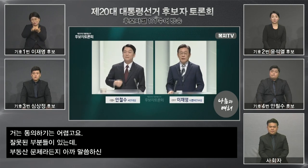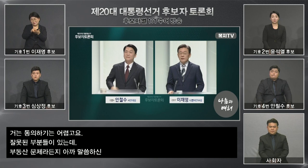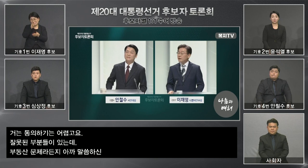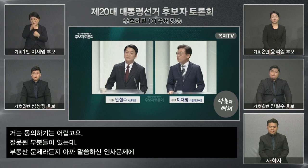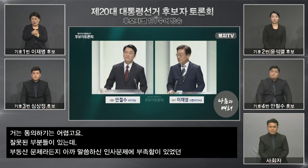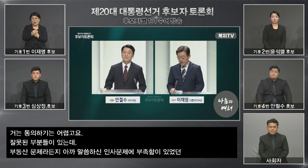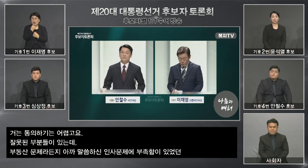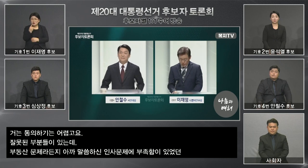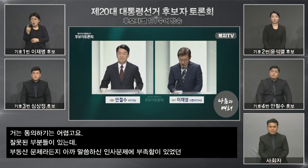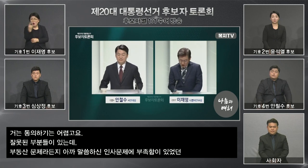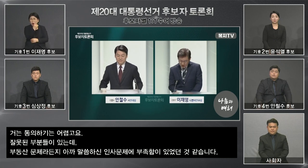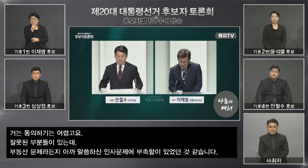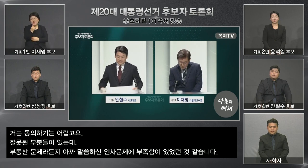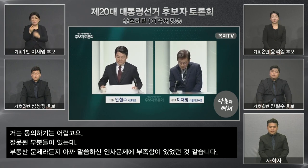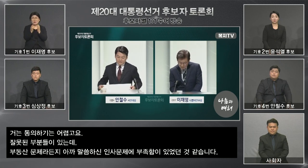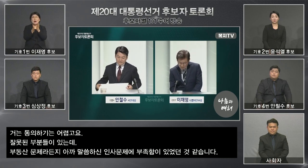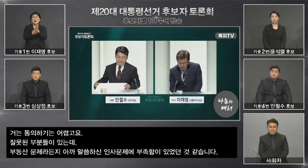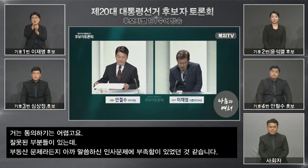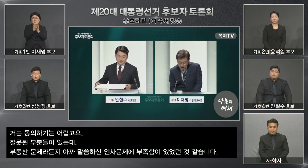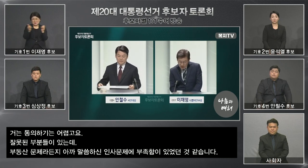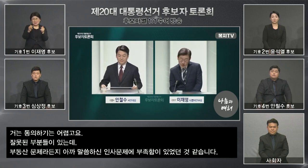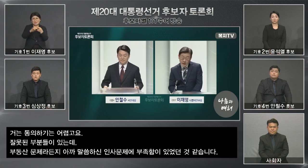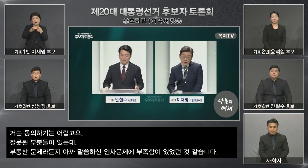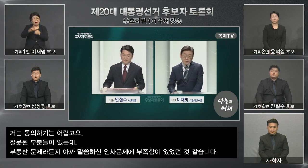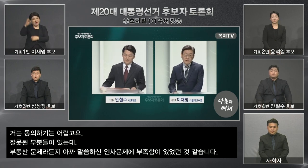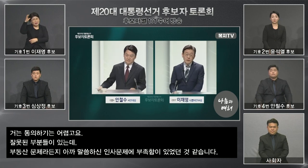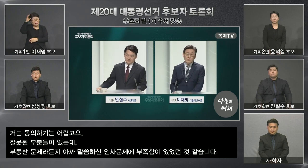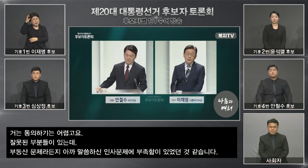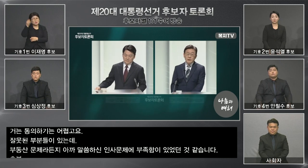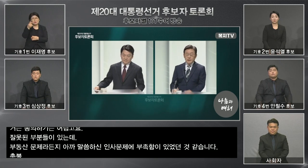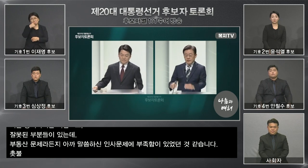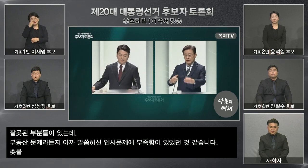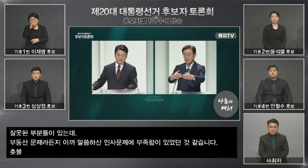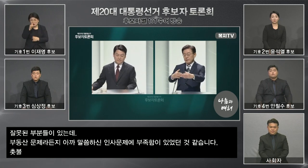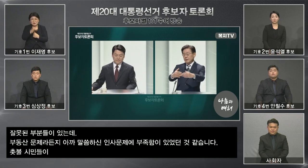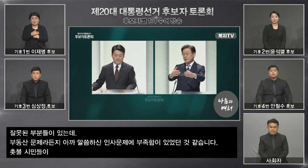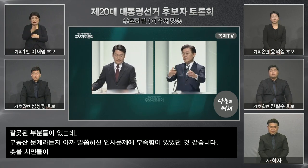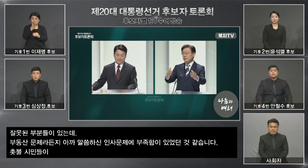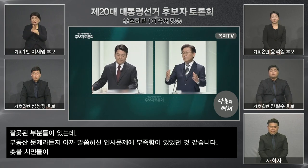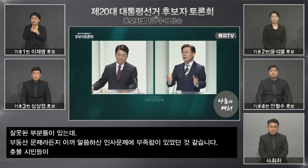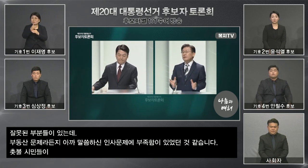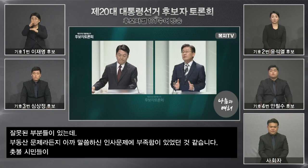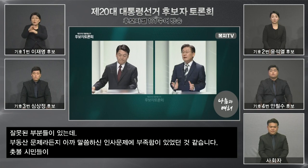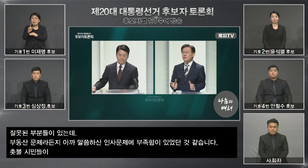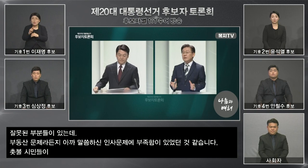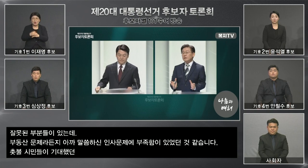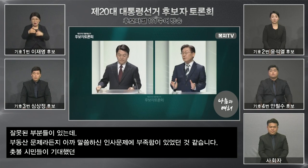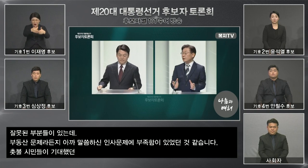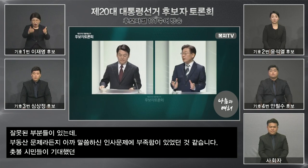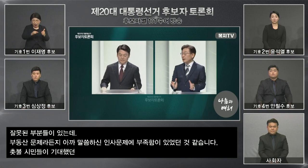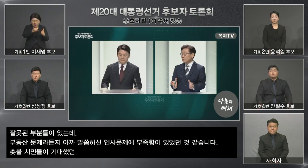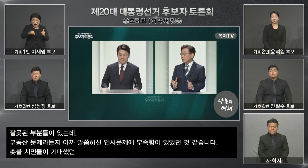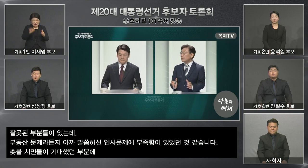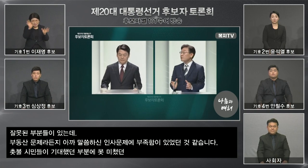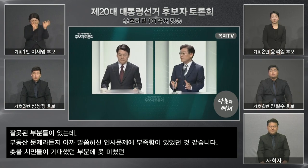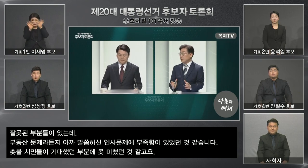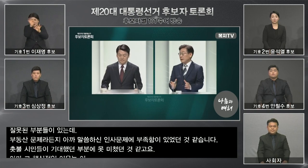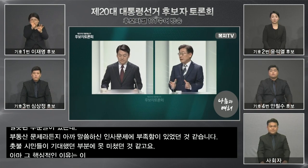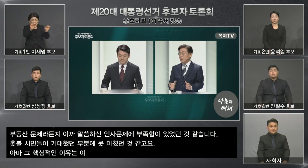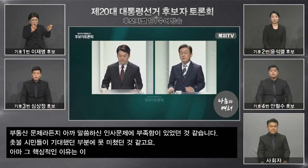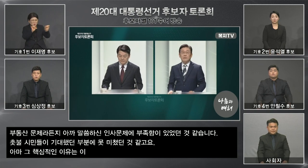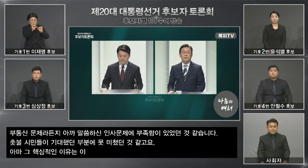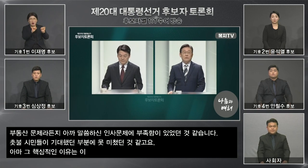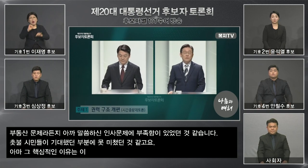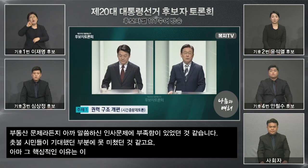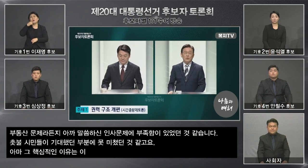촛불 시민들이 기대했던 기대에 못 미쳤던 것 같고요. 아마 그 핵심적인 이유는 이 진영 내에서 사람을 찾다 보니까 좀 어려웠을